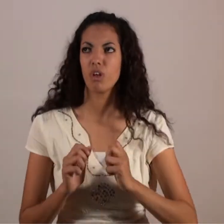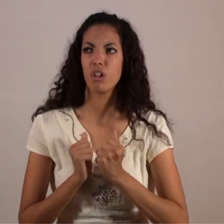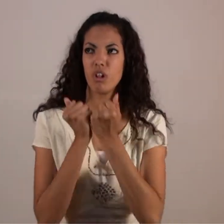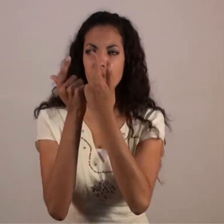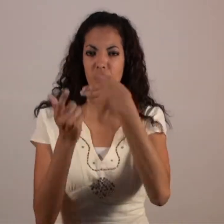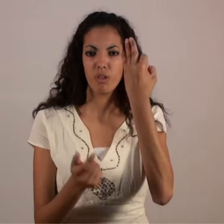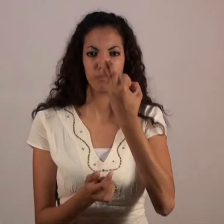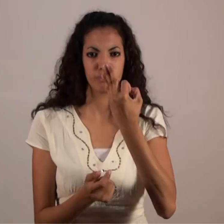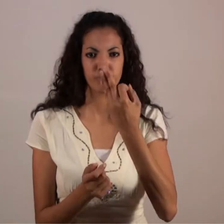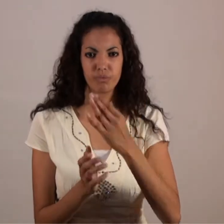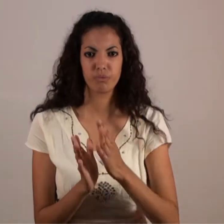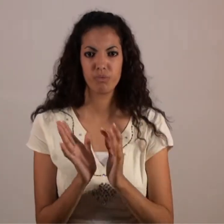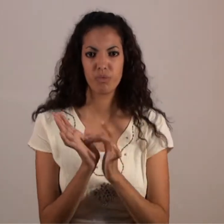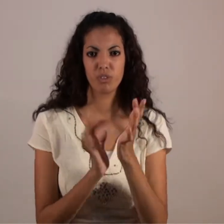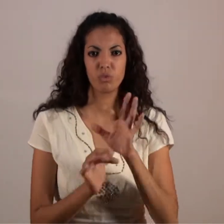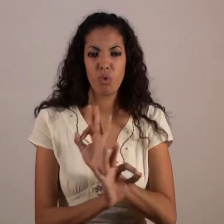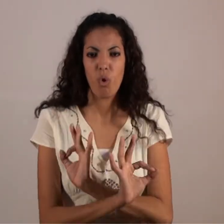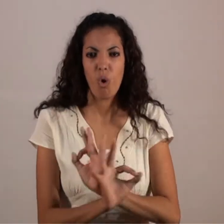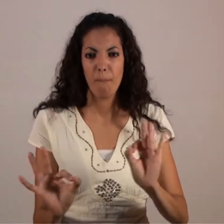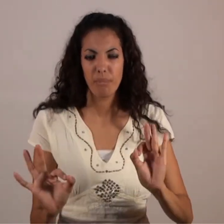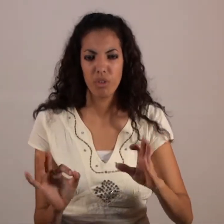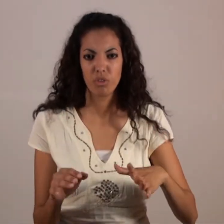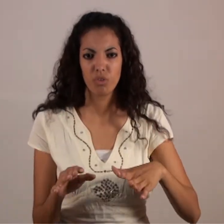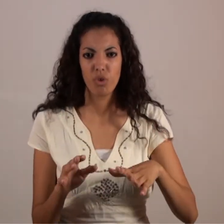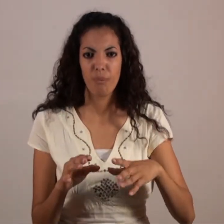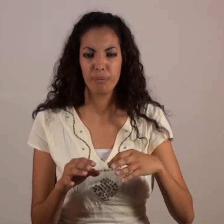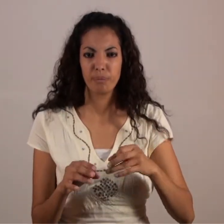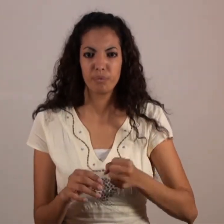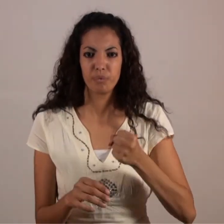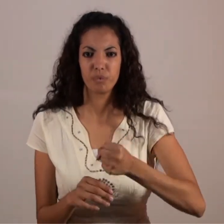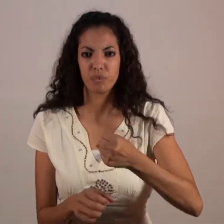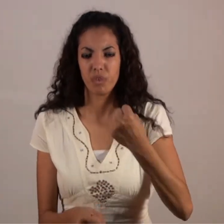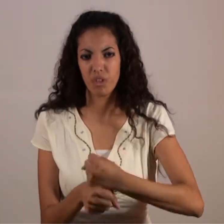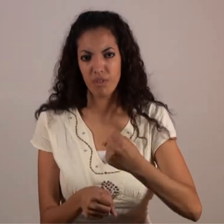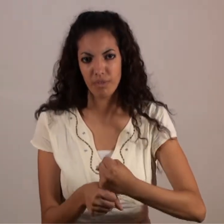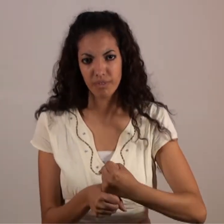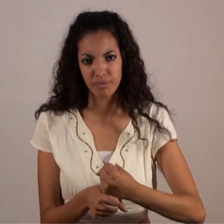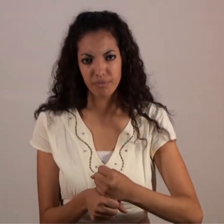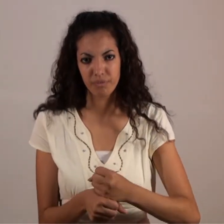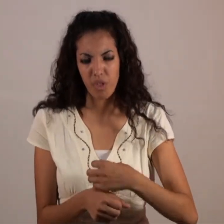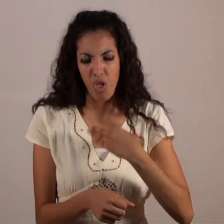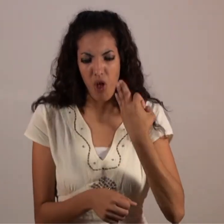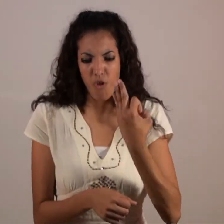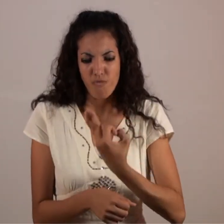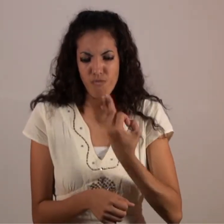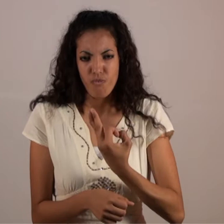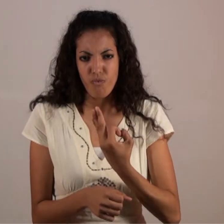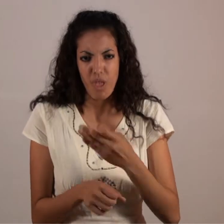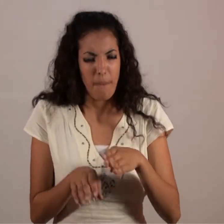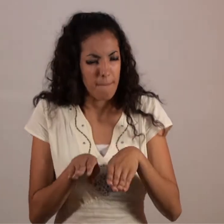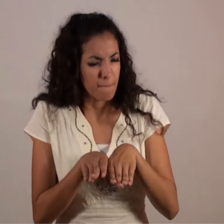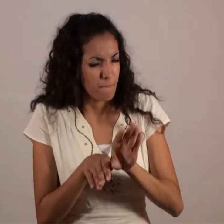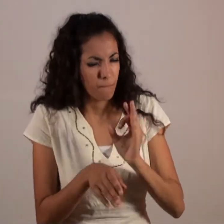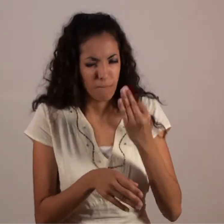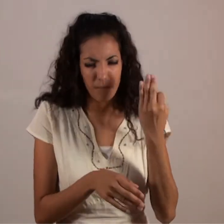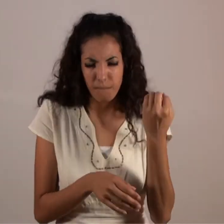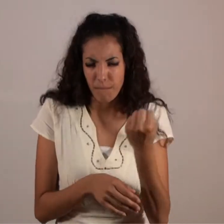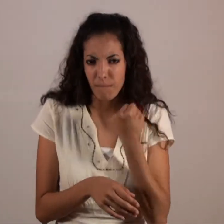Jesús cumplió tanto el sumo sacerdocio arónico como el de Melquisedec de un modo mejor que lo que pudieron hacer cualquiera de estos